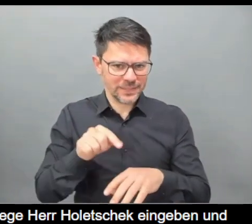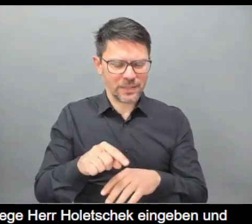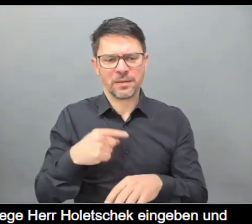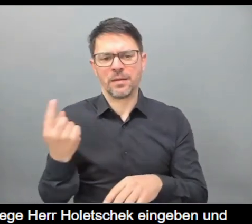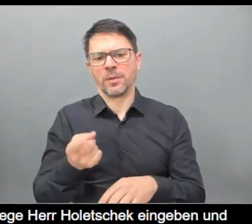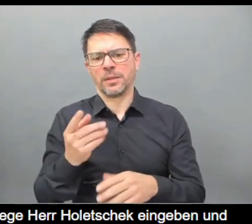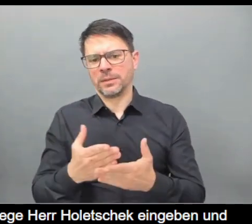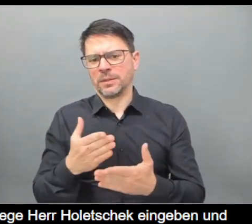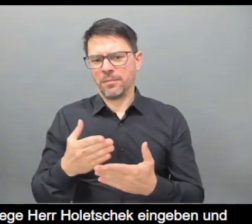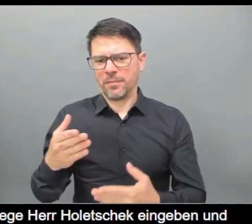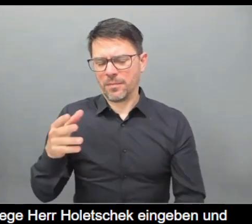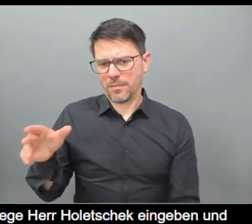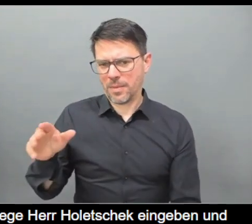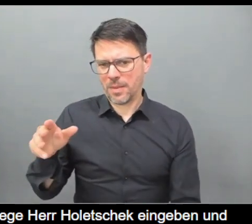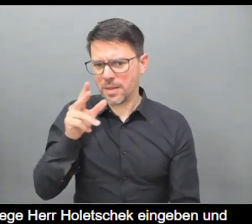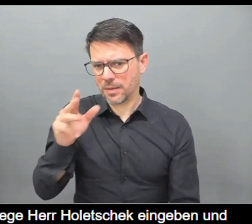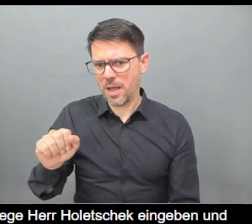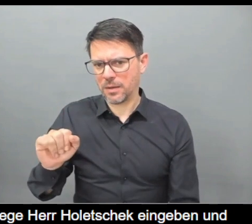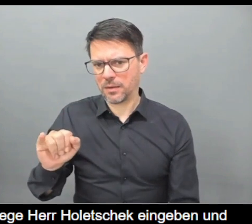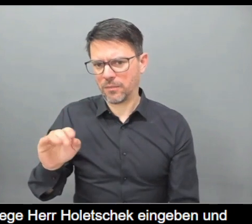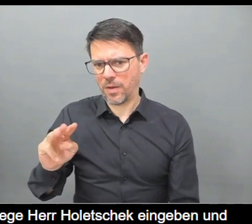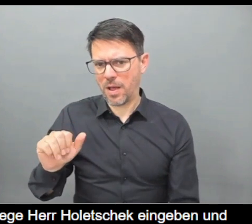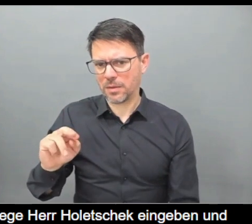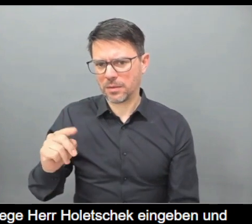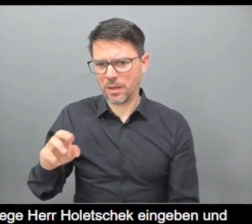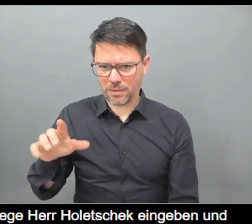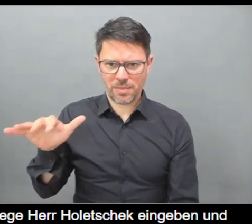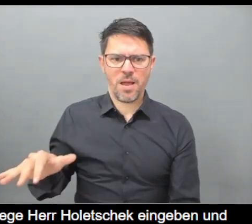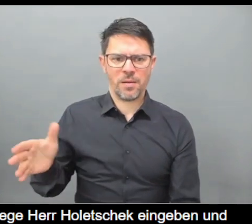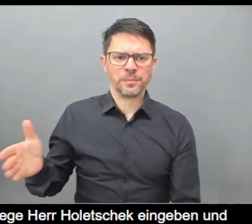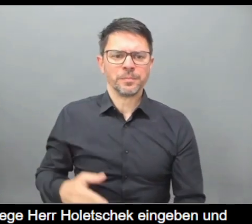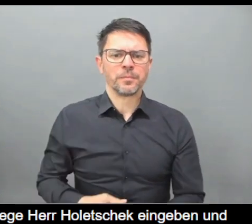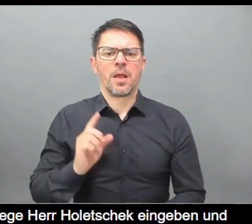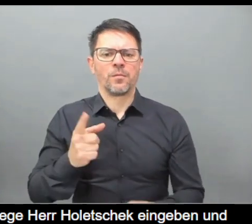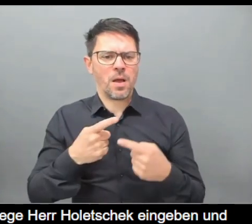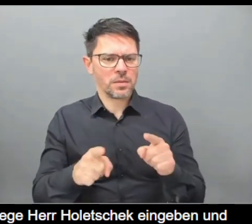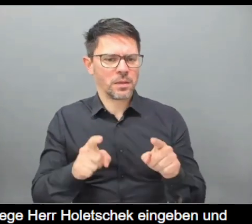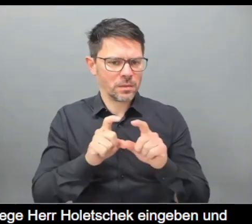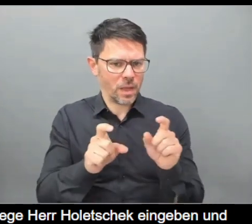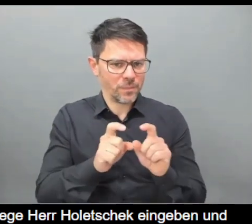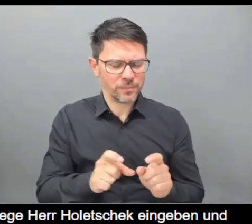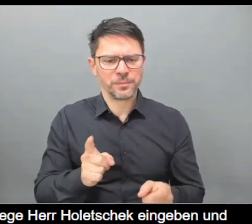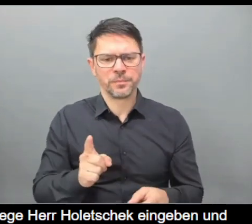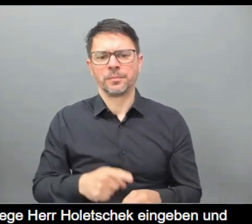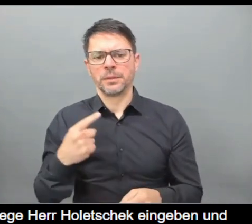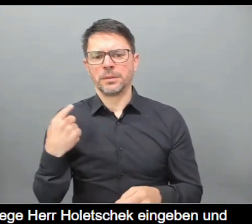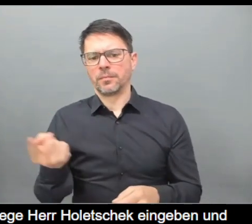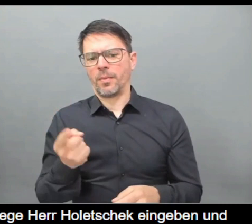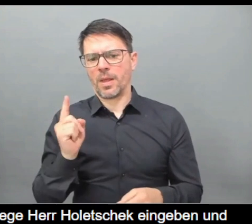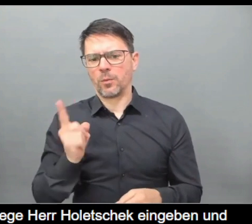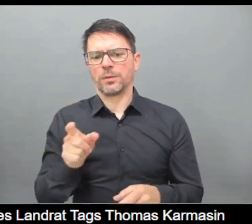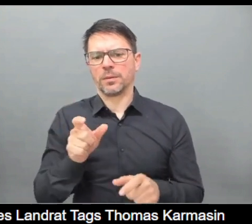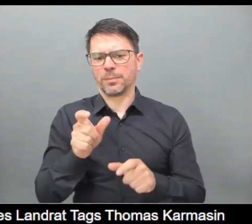wie es gelingen soll, einfach bei der Einstellung von